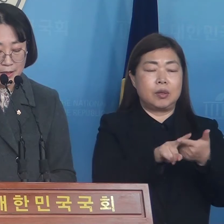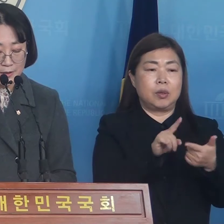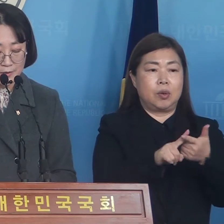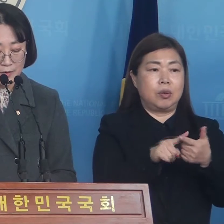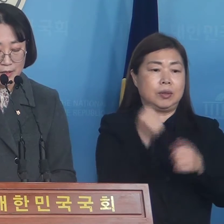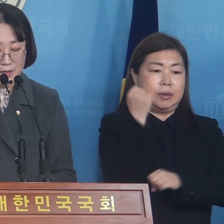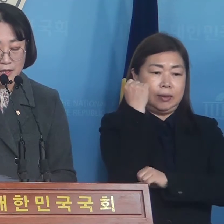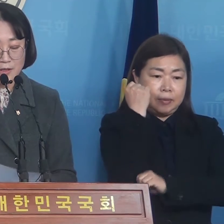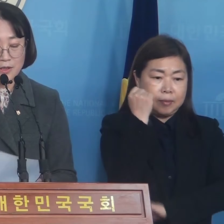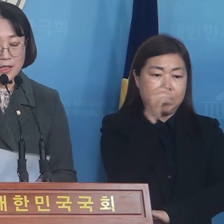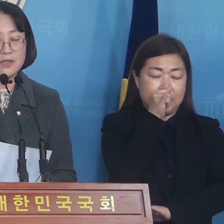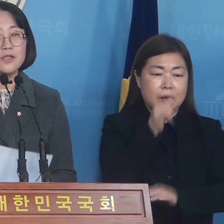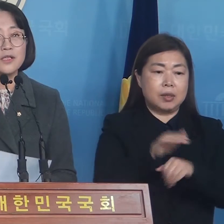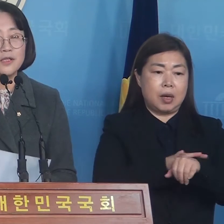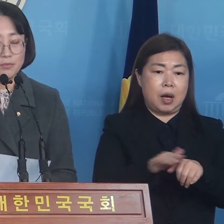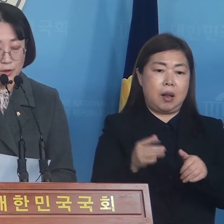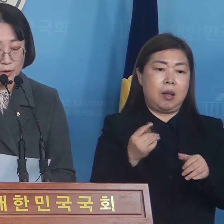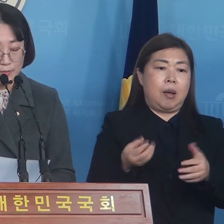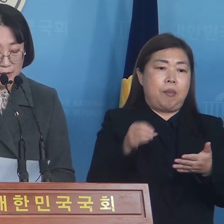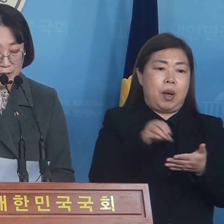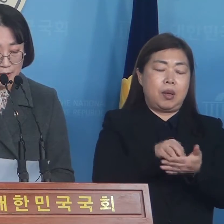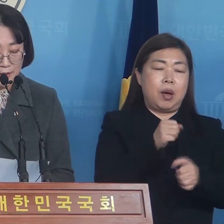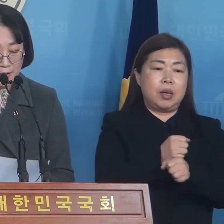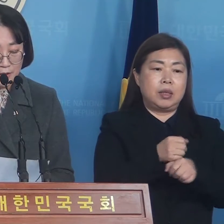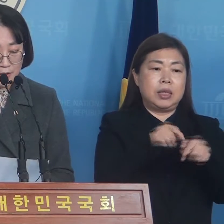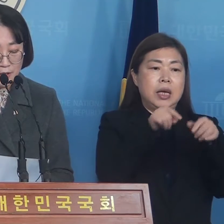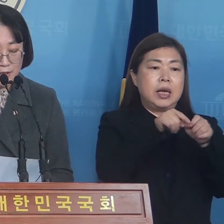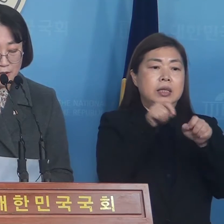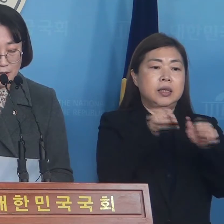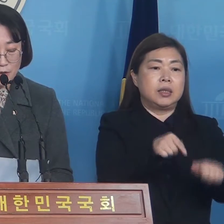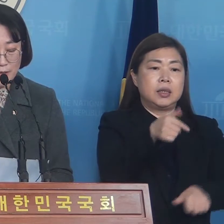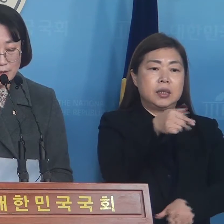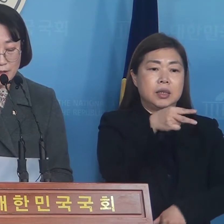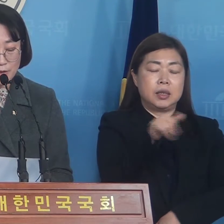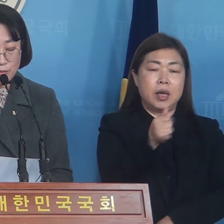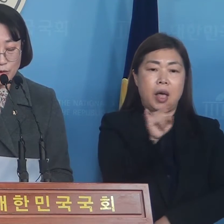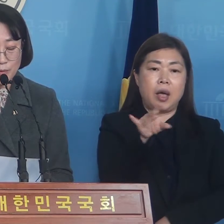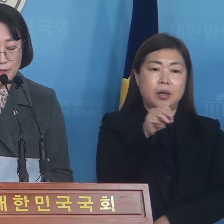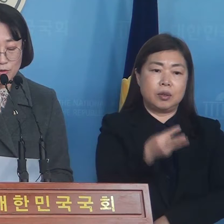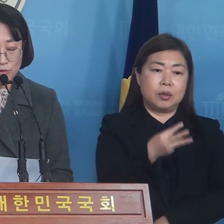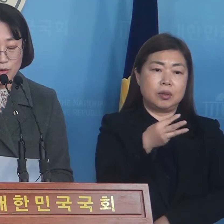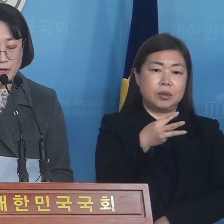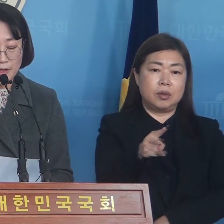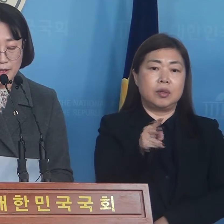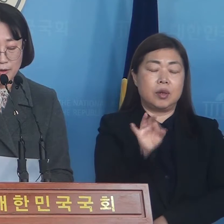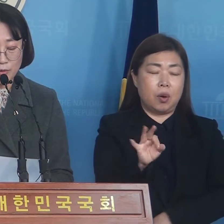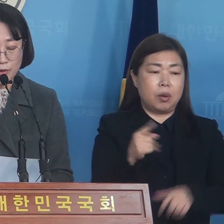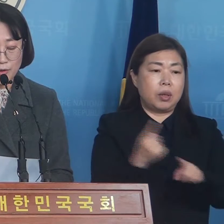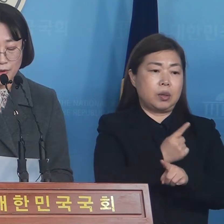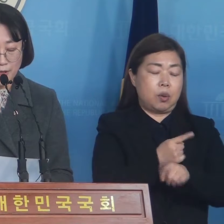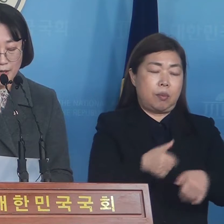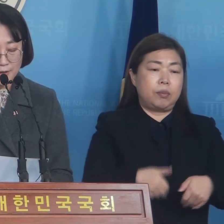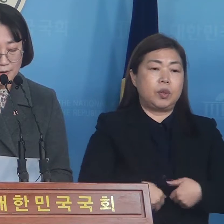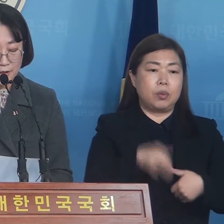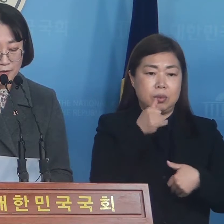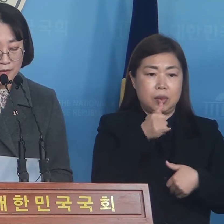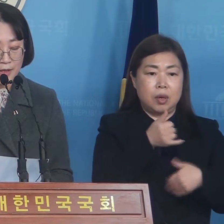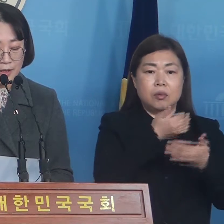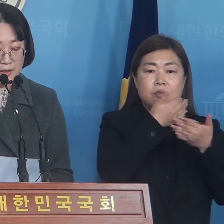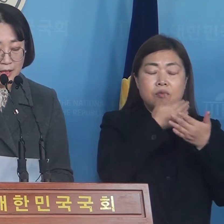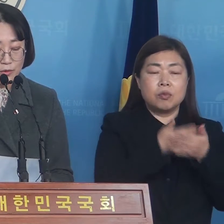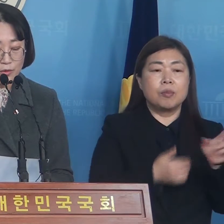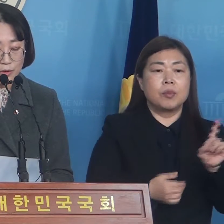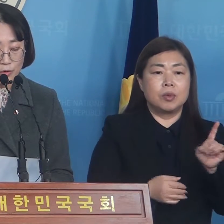있게 반영하는 시행령 개정이 필요합니다. 시행령 개정 과정에서 무엇보다 중요하게 고려해야 하는